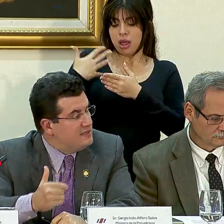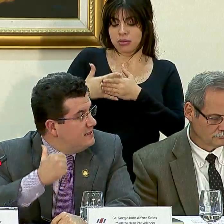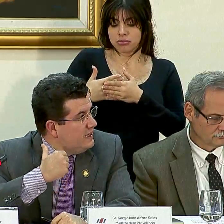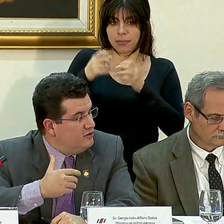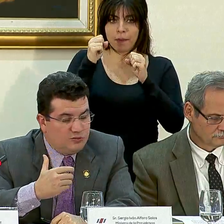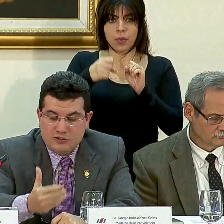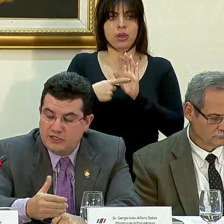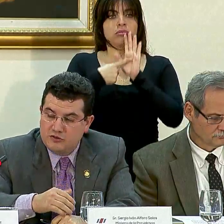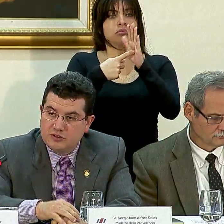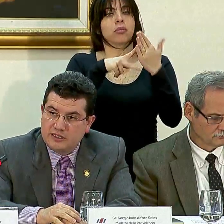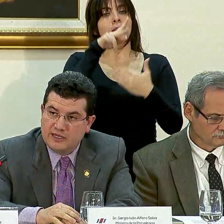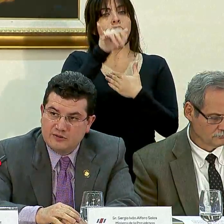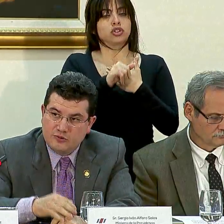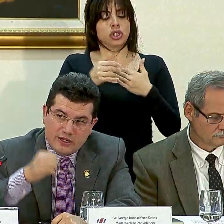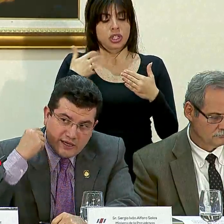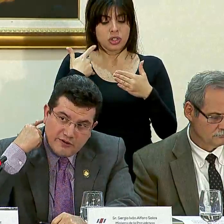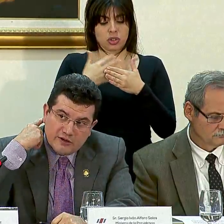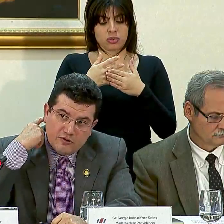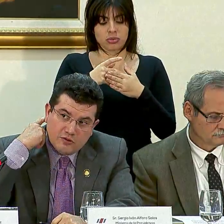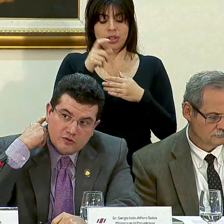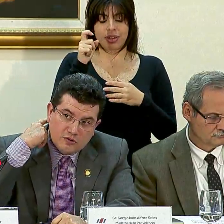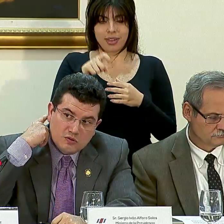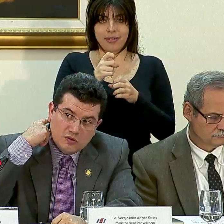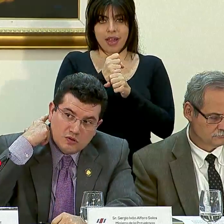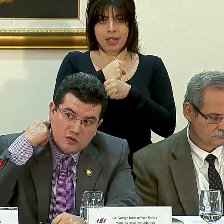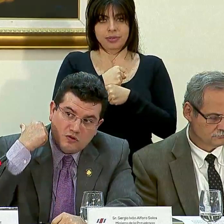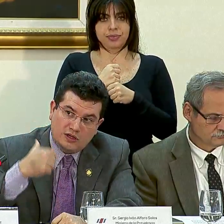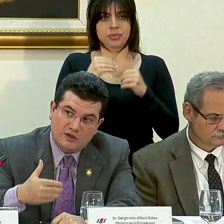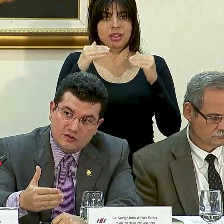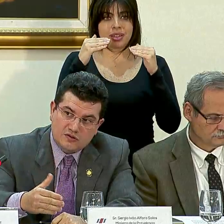para presentar los proyectos que tuvieran que ver